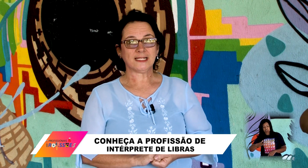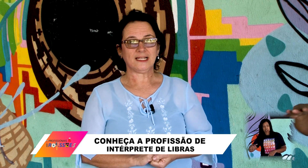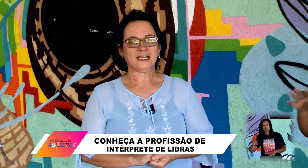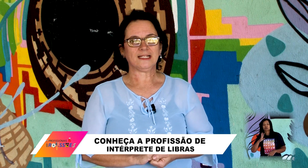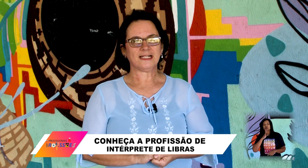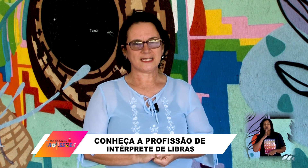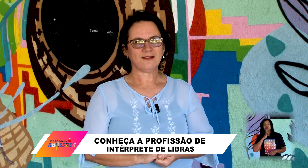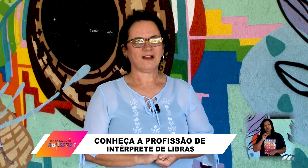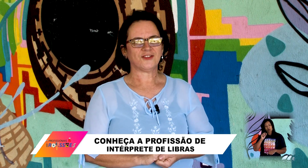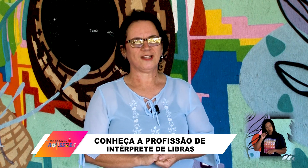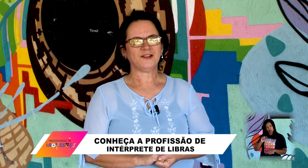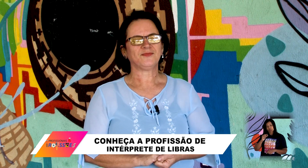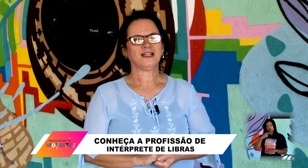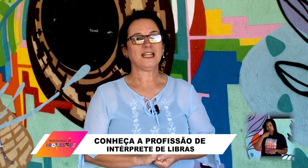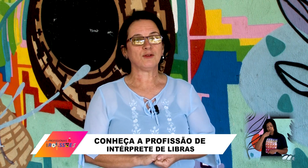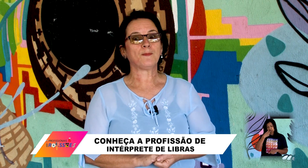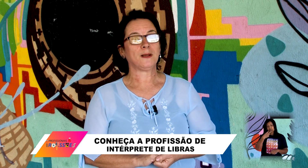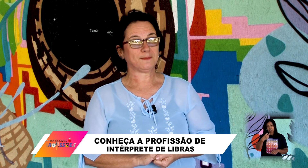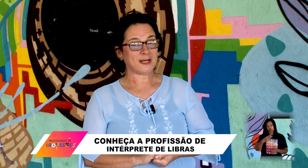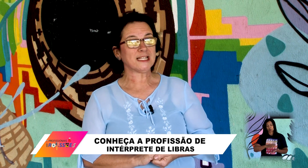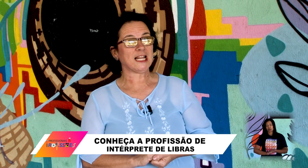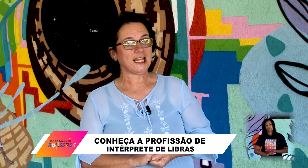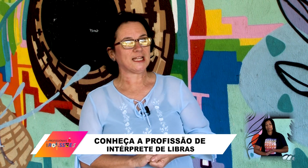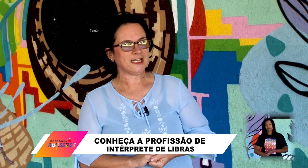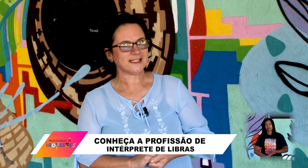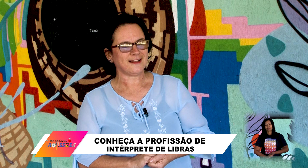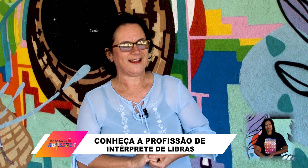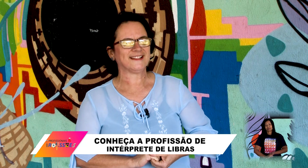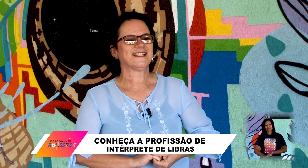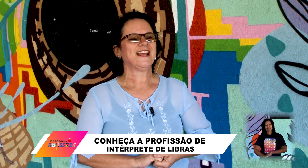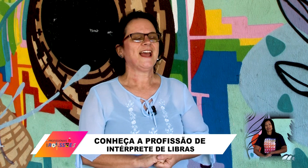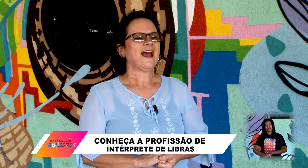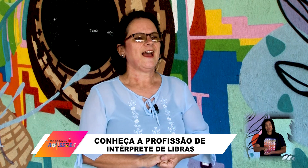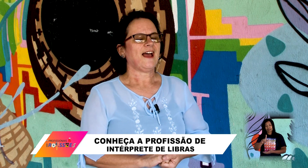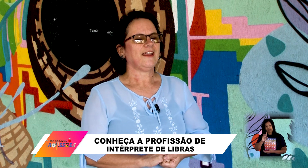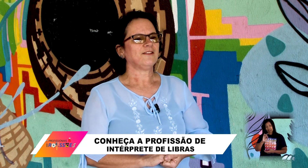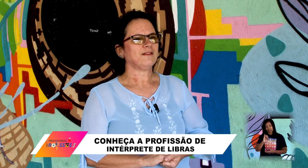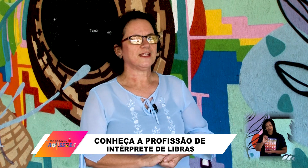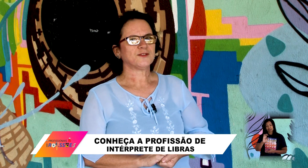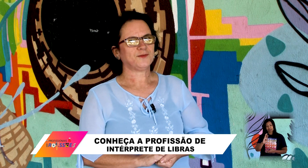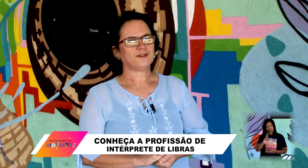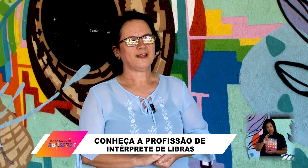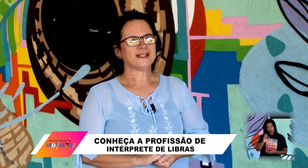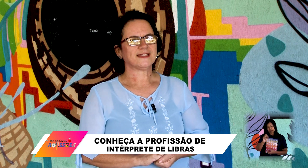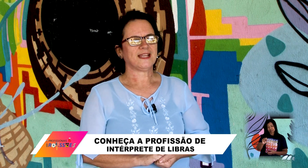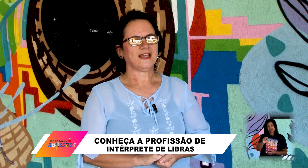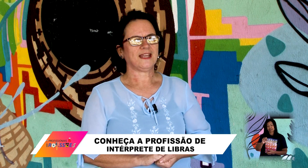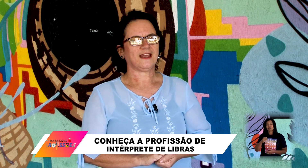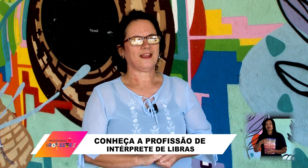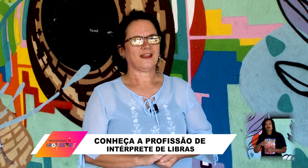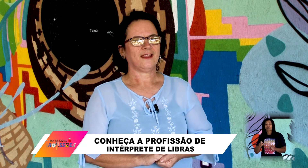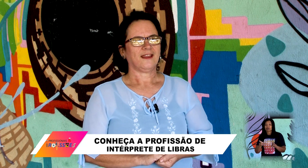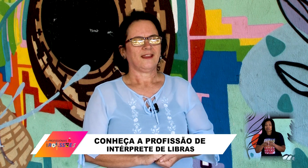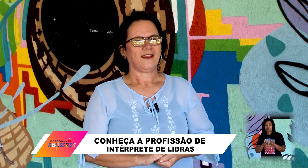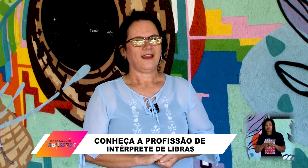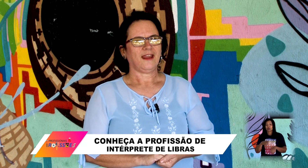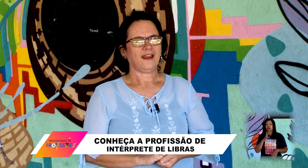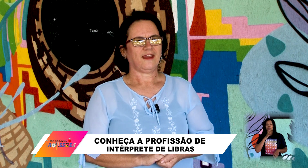pouquinho dessa linguagem, né? Legal. Língua brasileira de sinais. Sim. Aí com isso fui